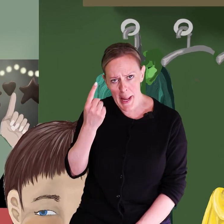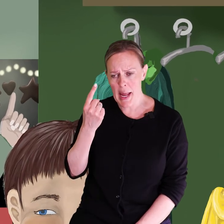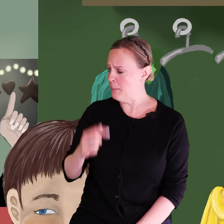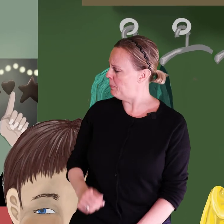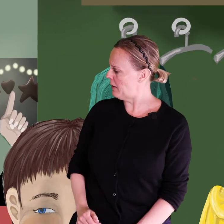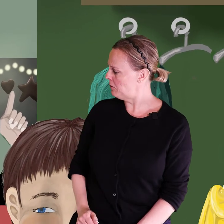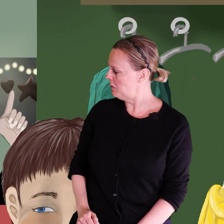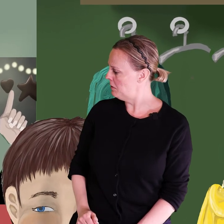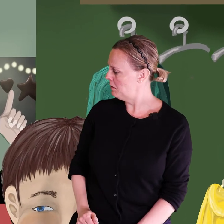en plätt.